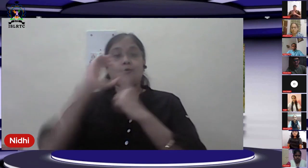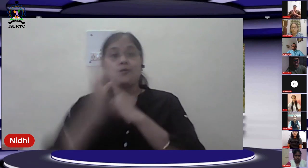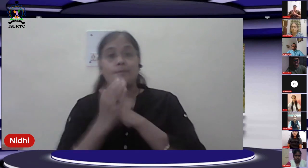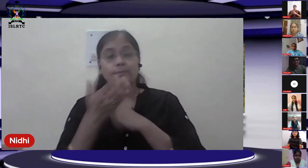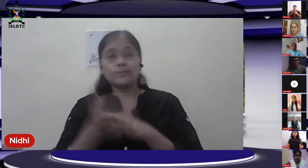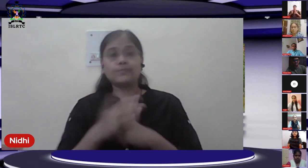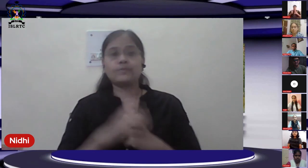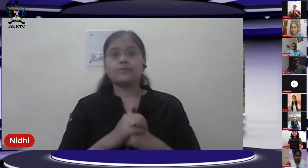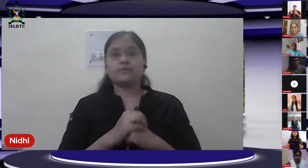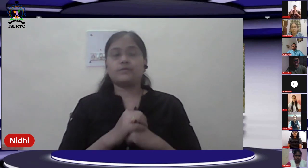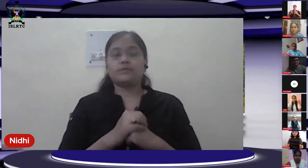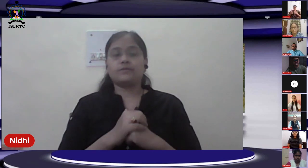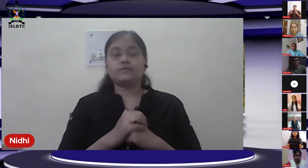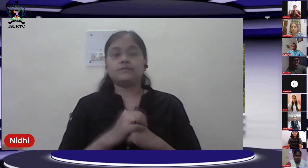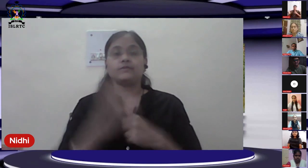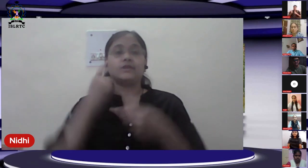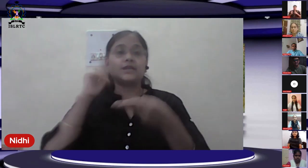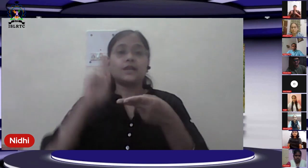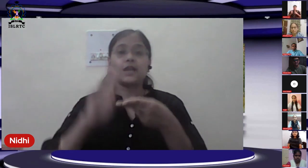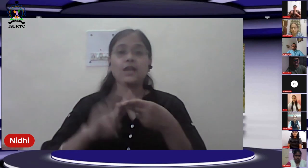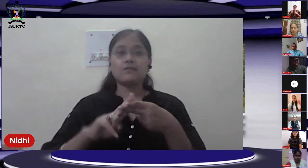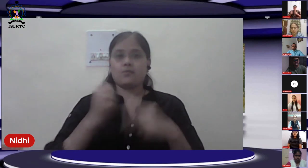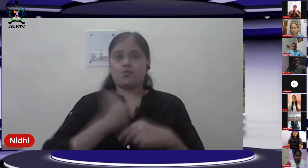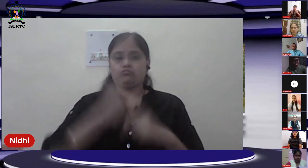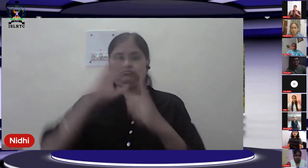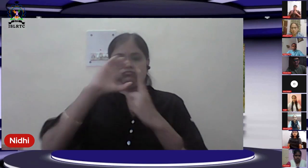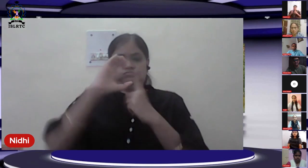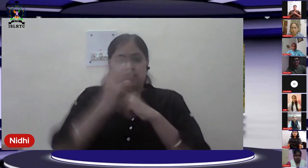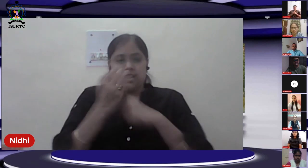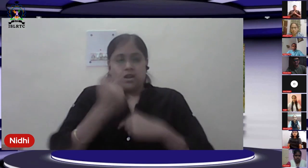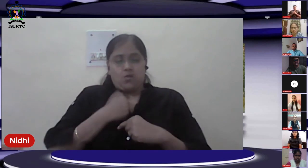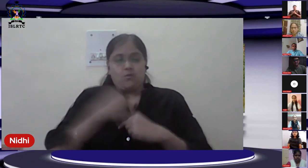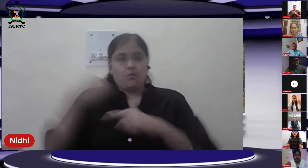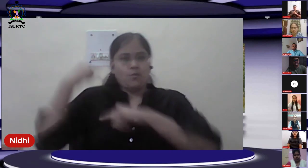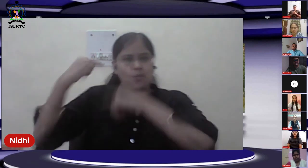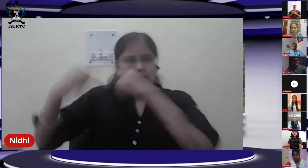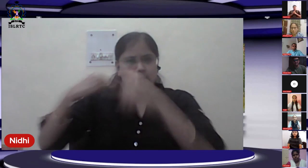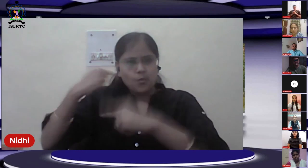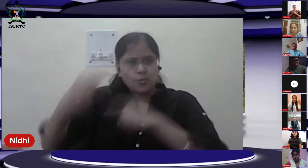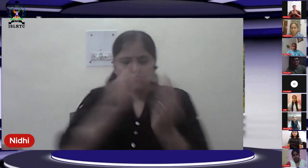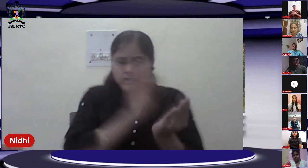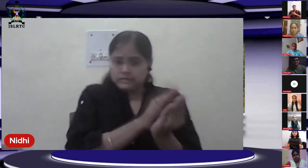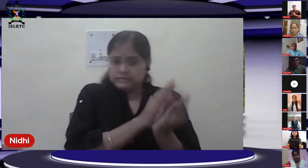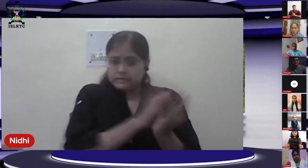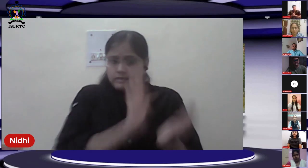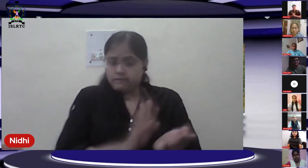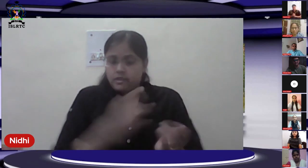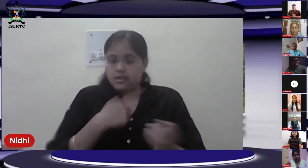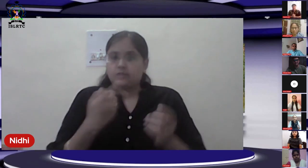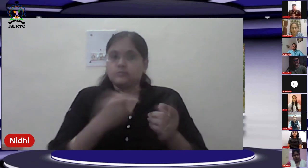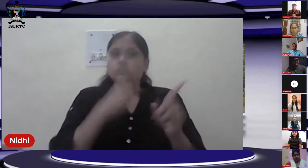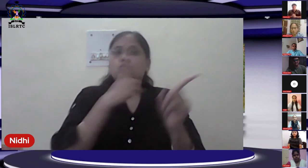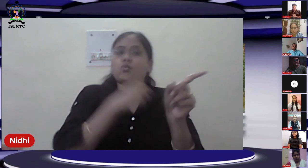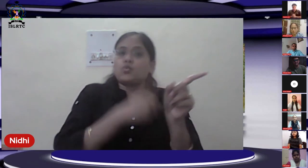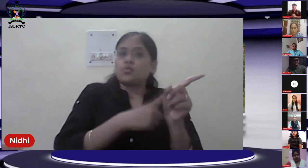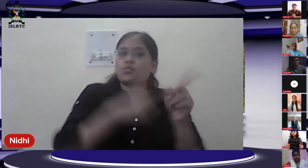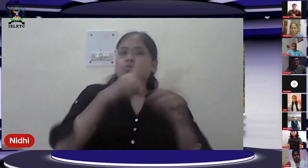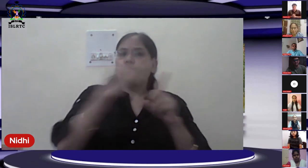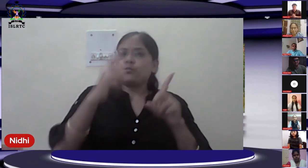है। यदि हम संस्कृति को संरक्षित रखना चाहते हैं तब भी हमको योगा करना है। तो ये बहुत अच्छी बात है जो योगा से